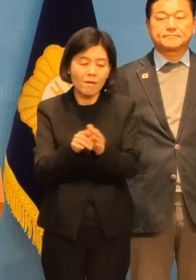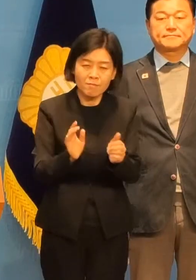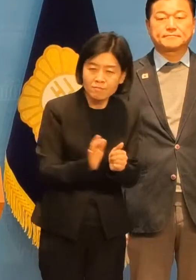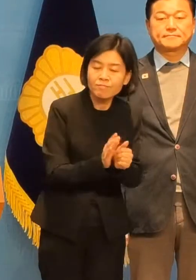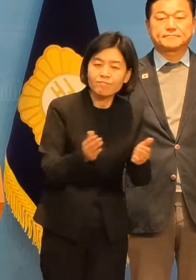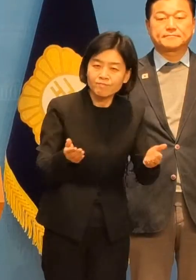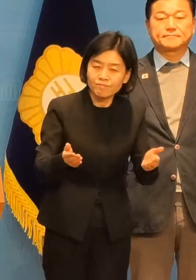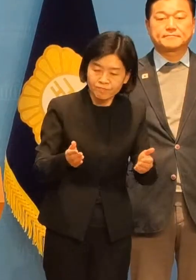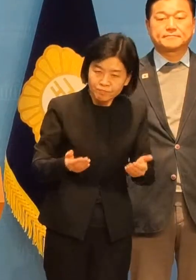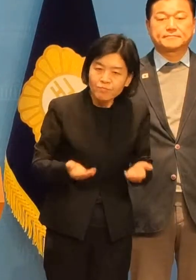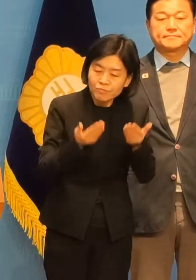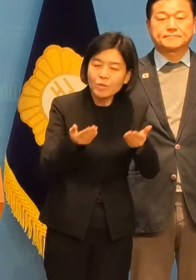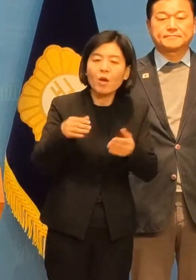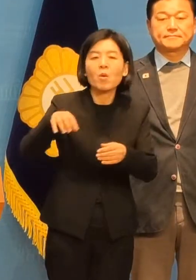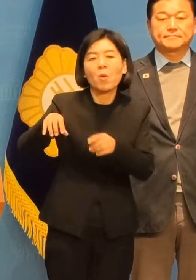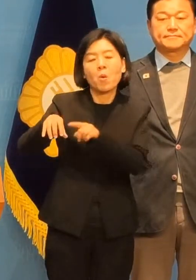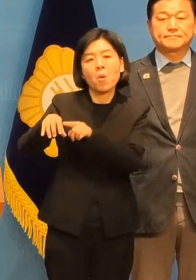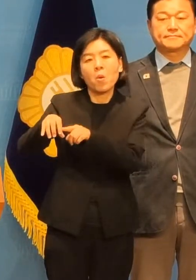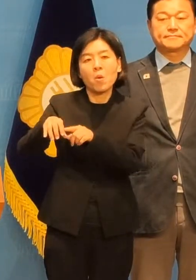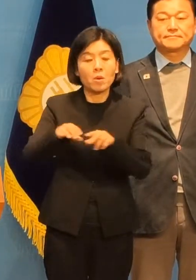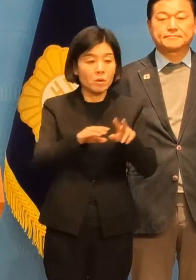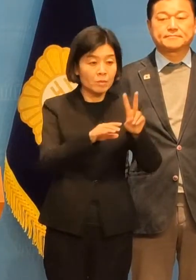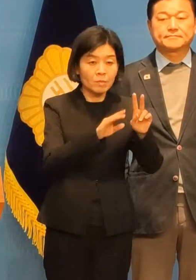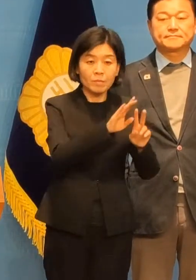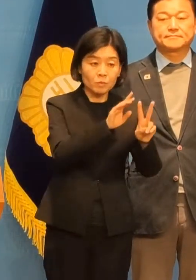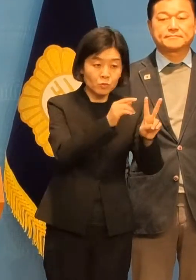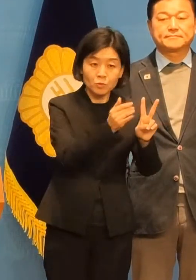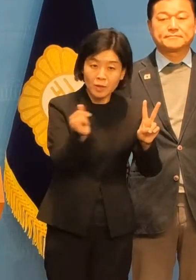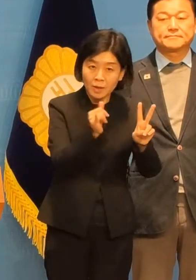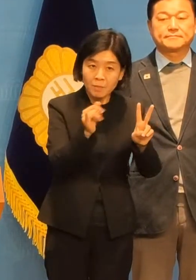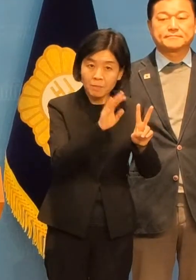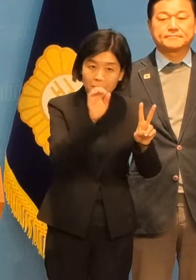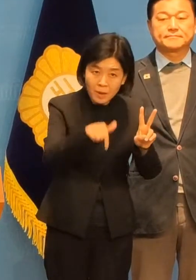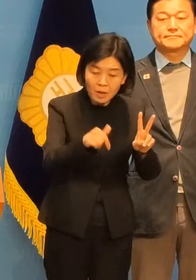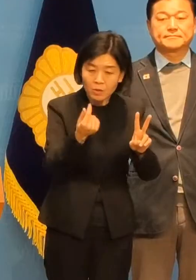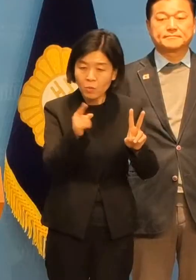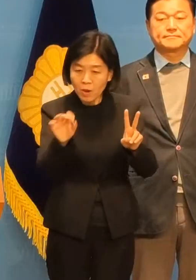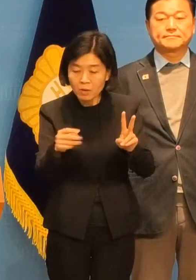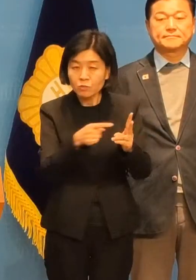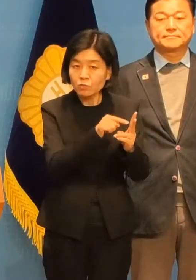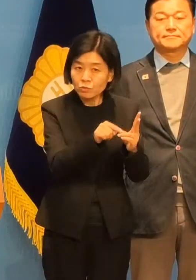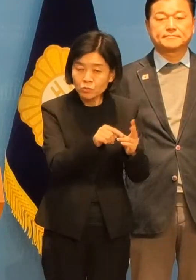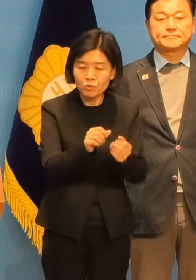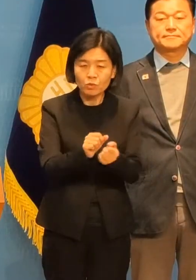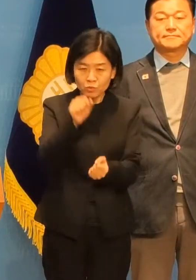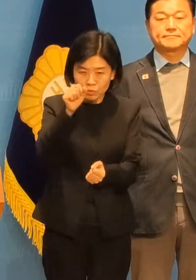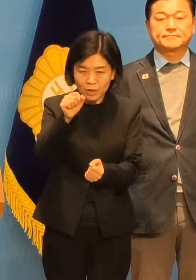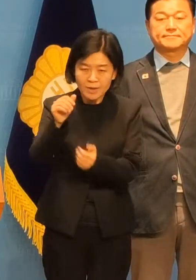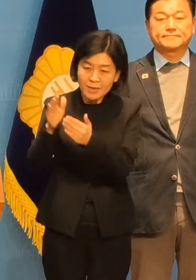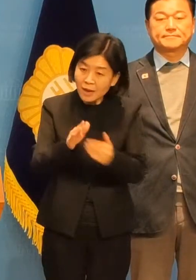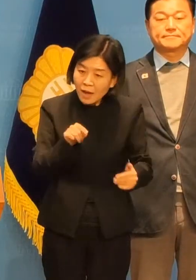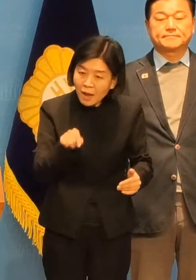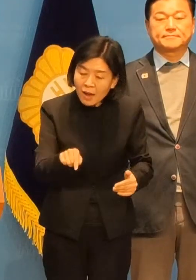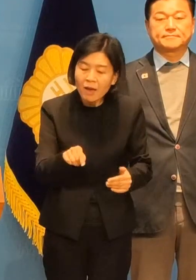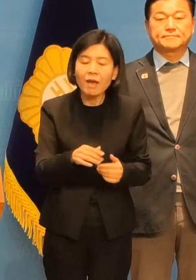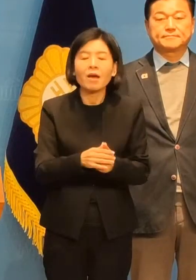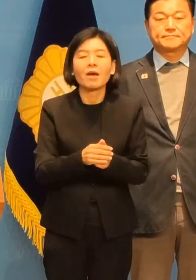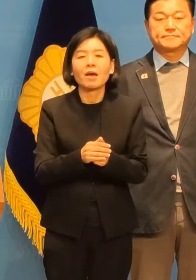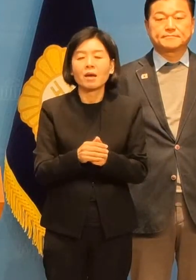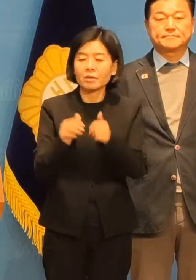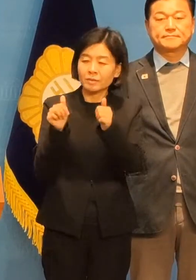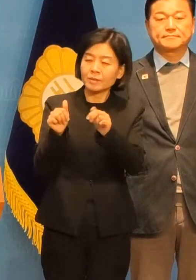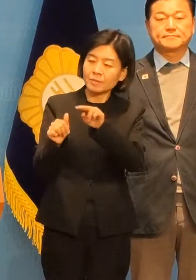박성재, 황교안의 구속영장 기각에 대해서 국민들이 사법부를 어떻게 보고 있는지 그런